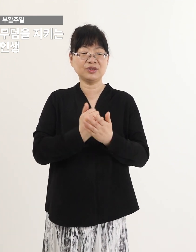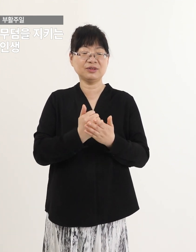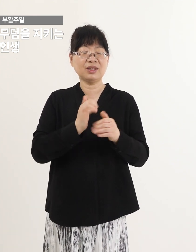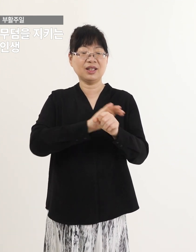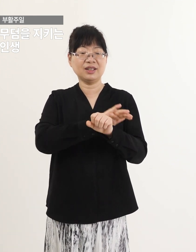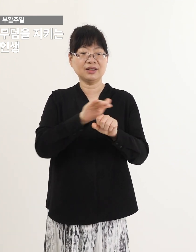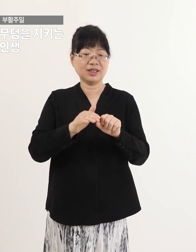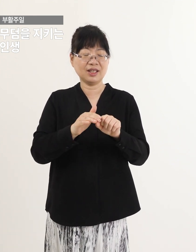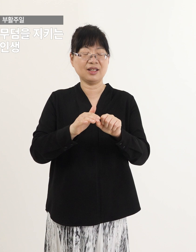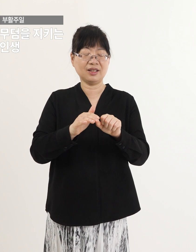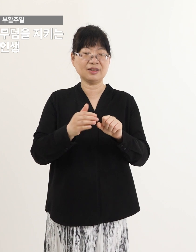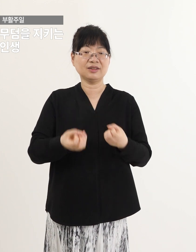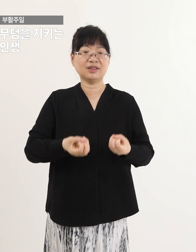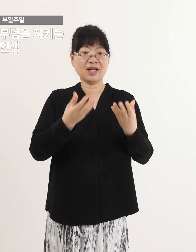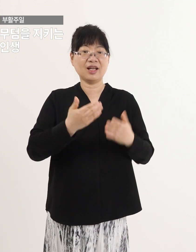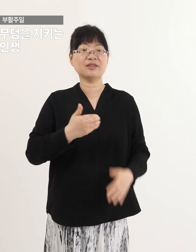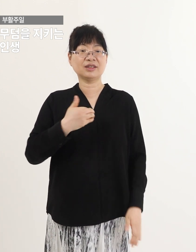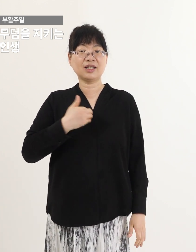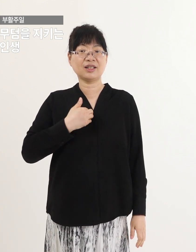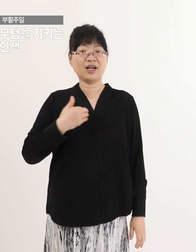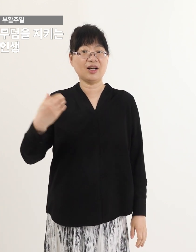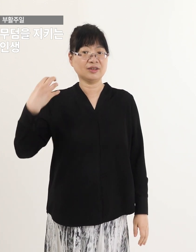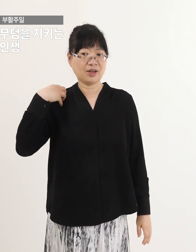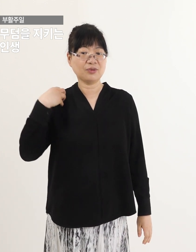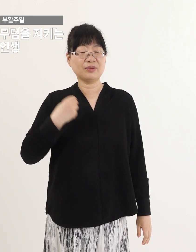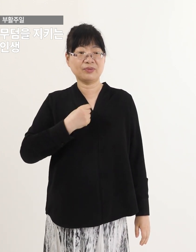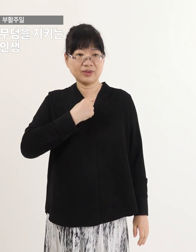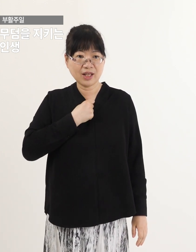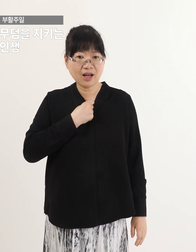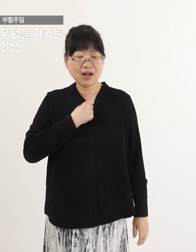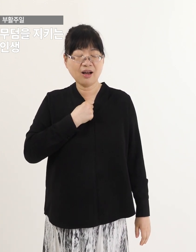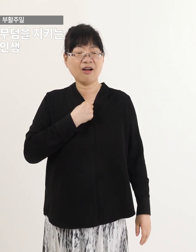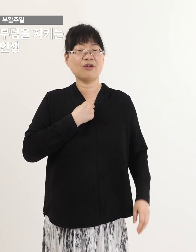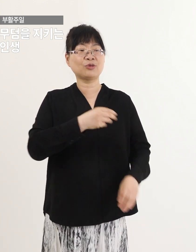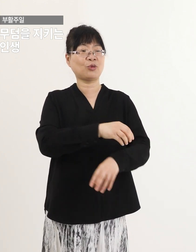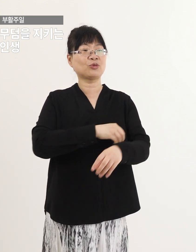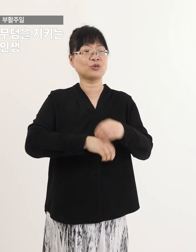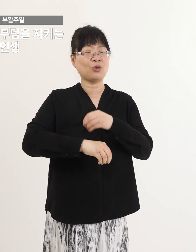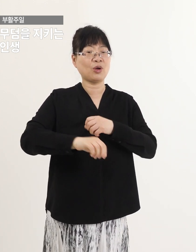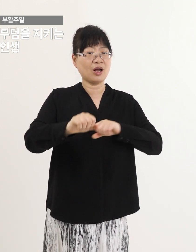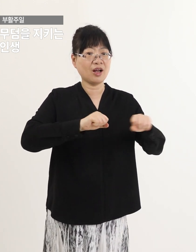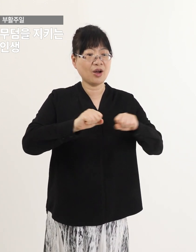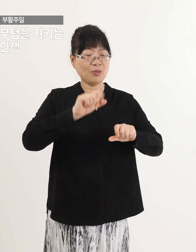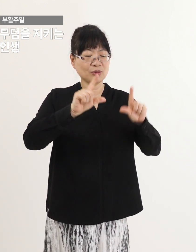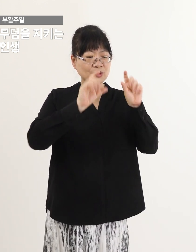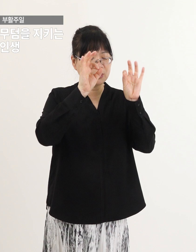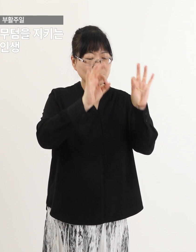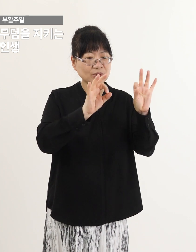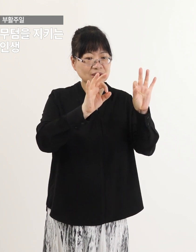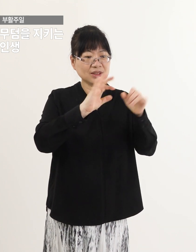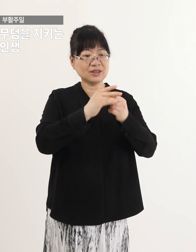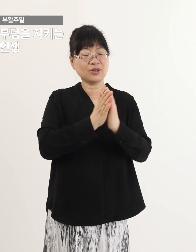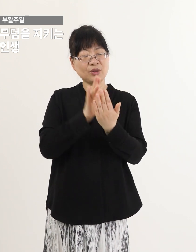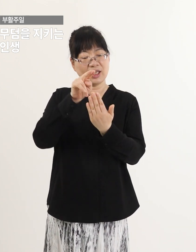십자가에 처형된 그 시신을 장례 치르겠다고 나서니까 독자들은 얼마나